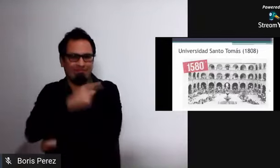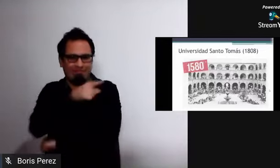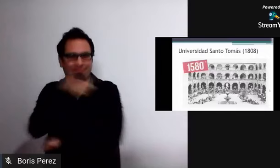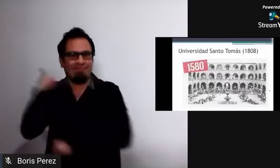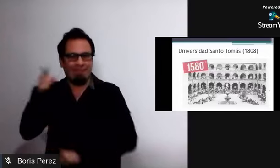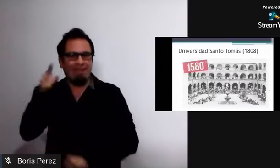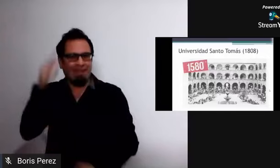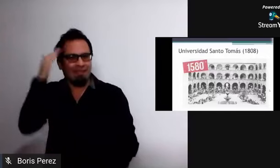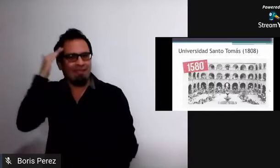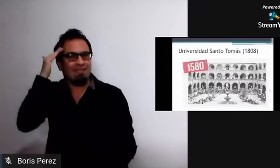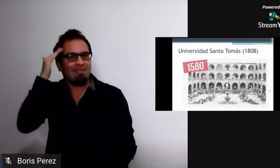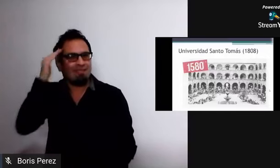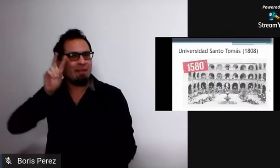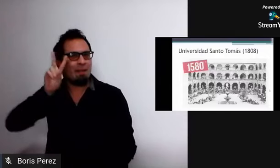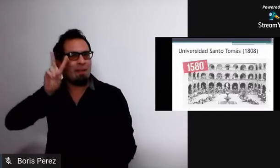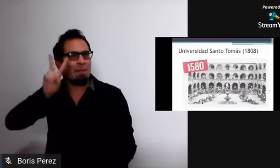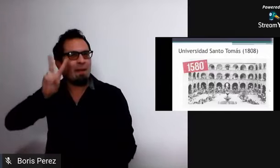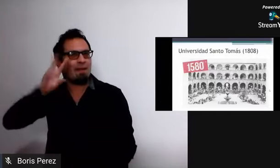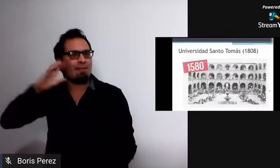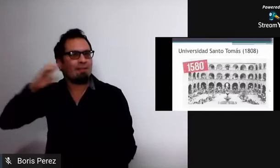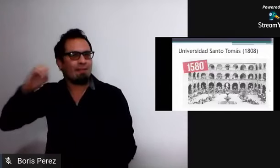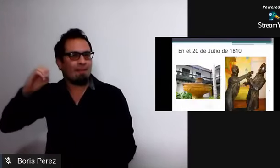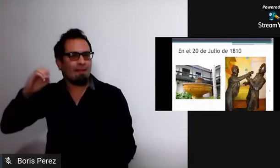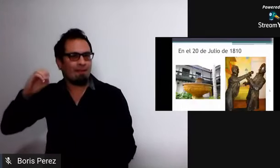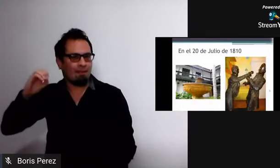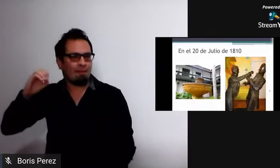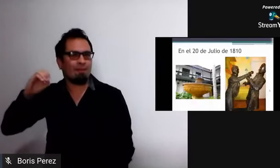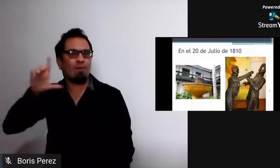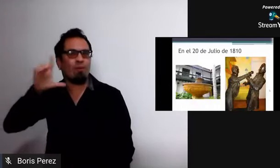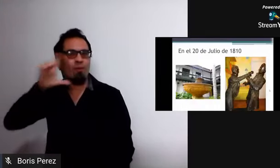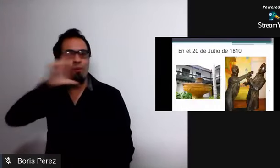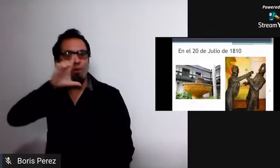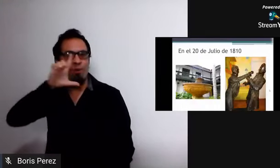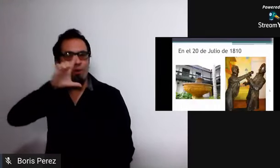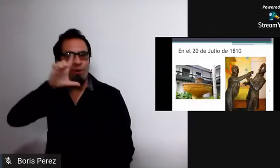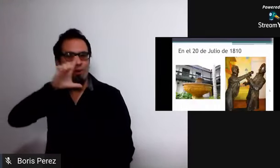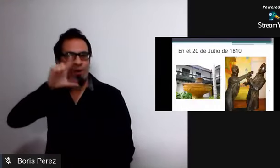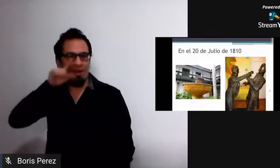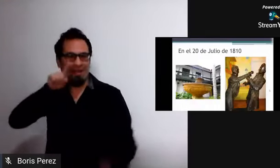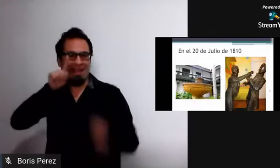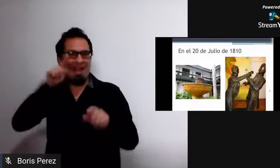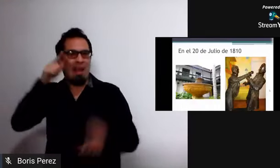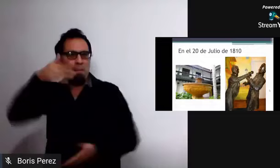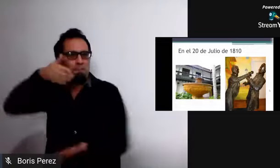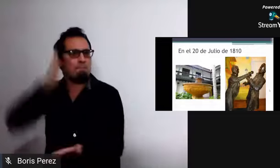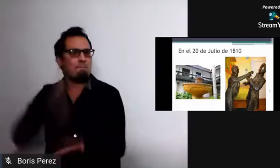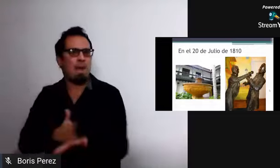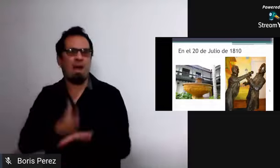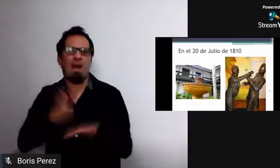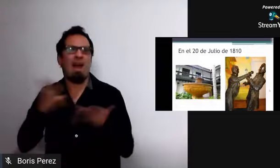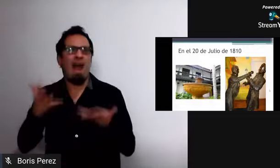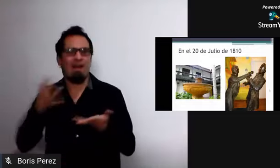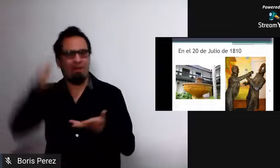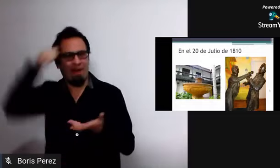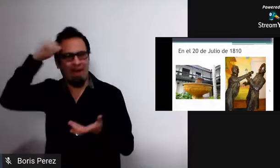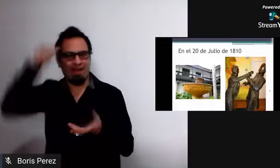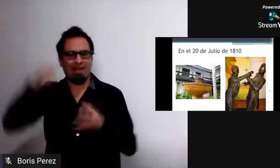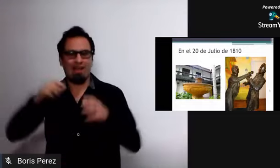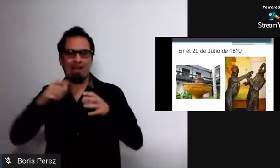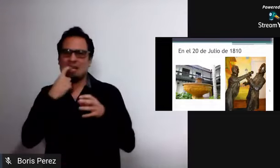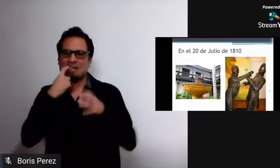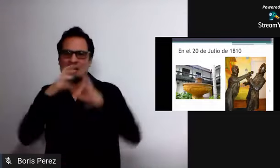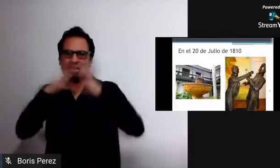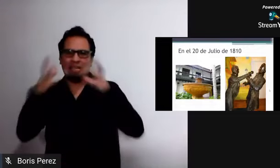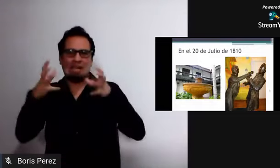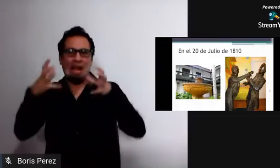No obstante, Francisco José de Paula Santander vive también en el momento histórico que nosotros conocemos